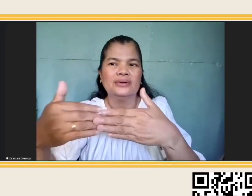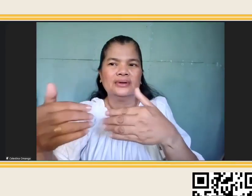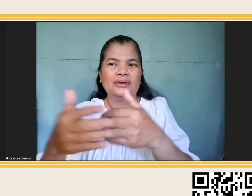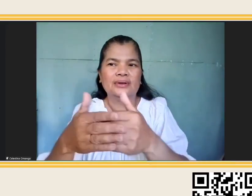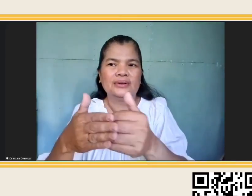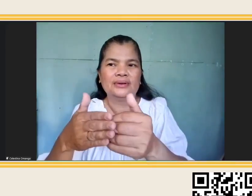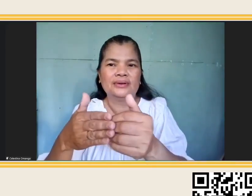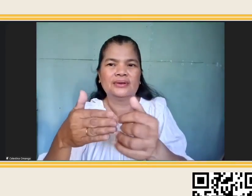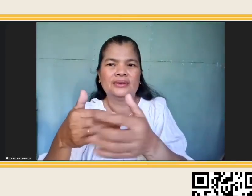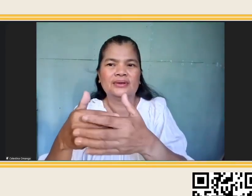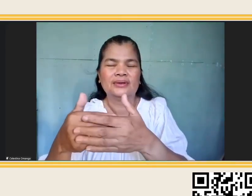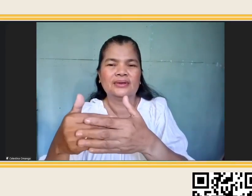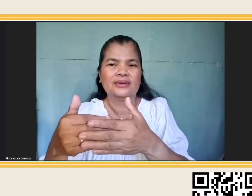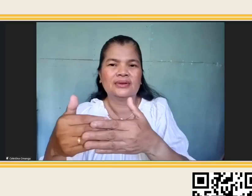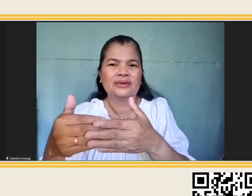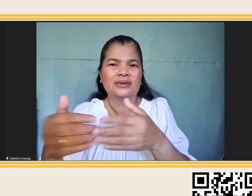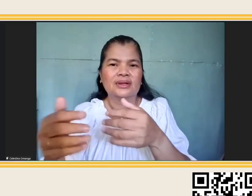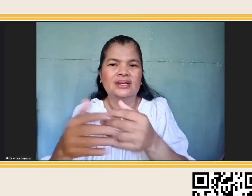Brown.